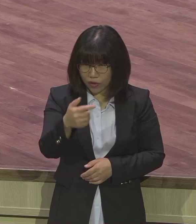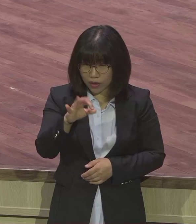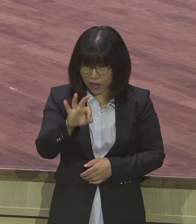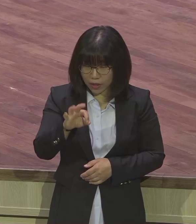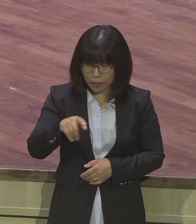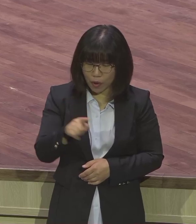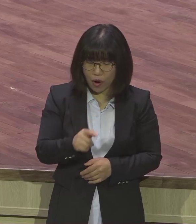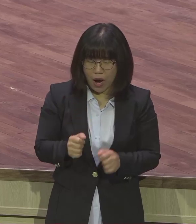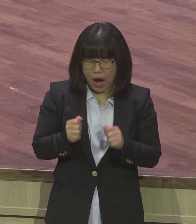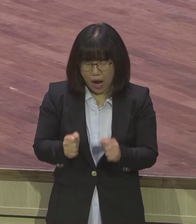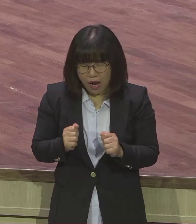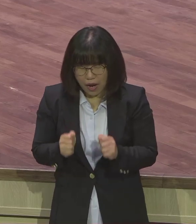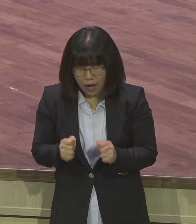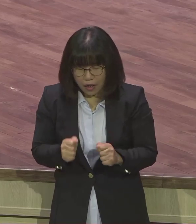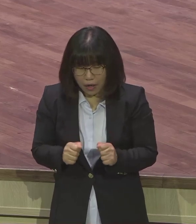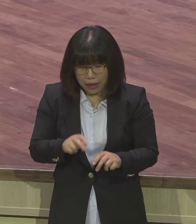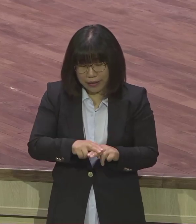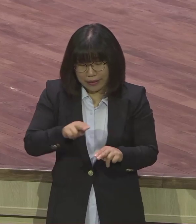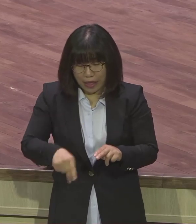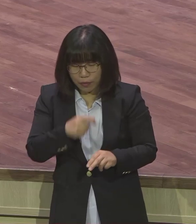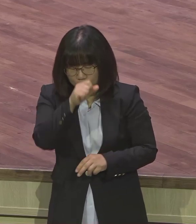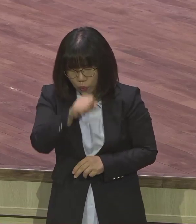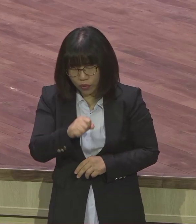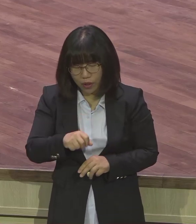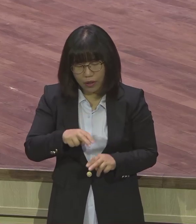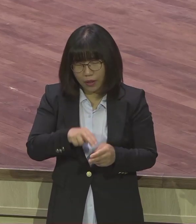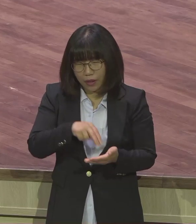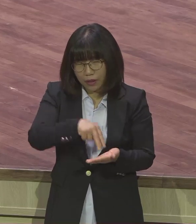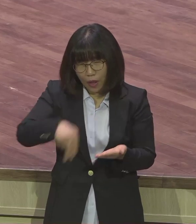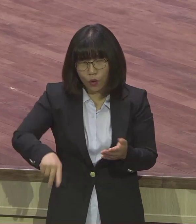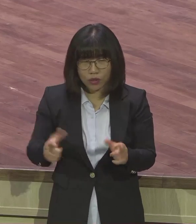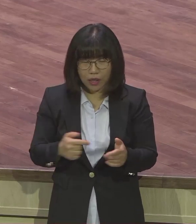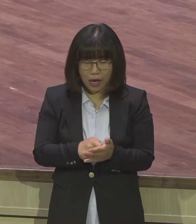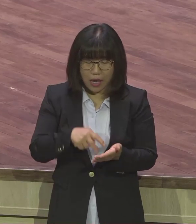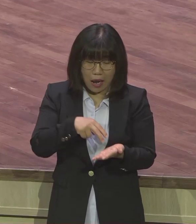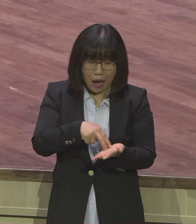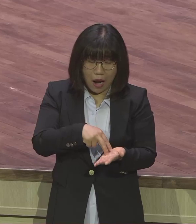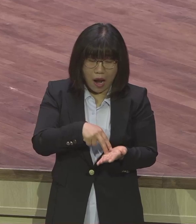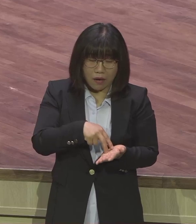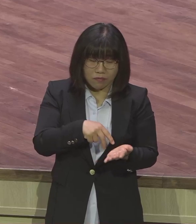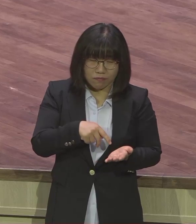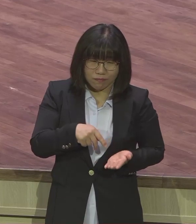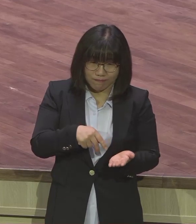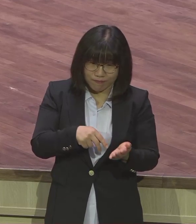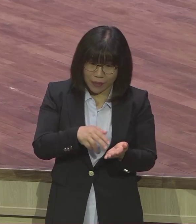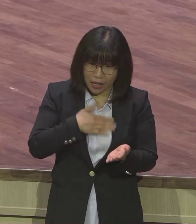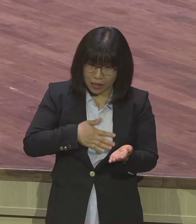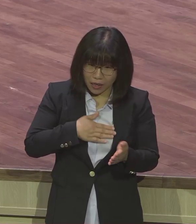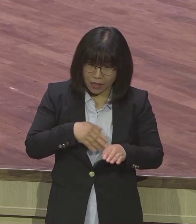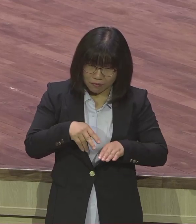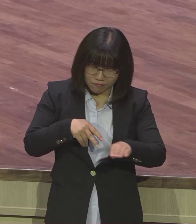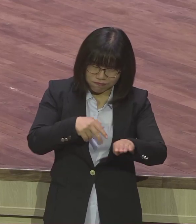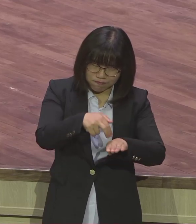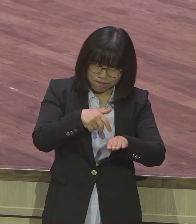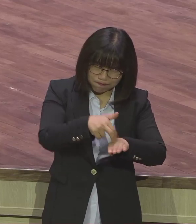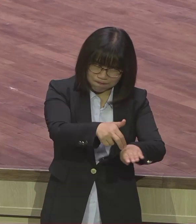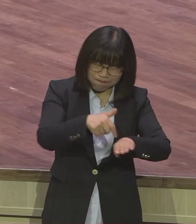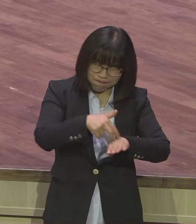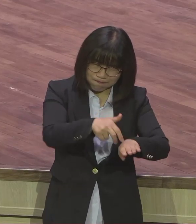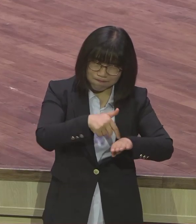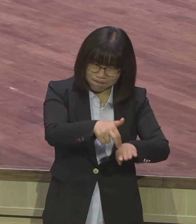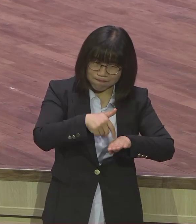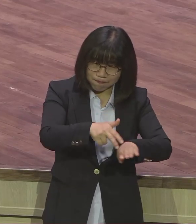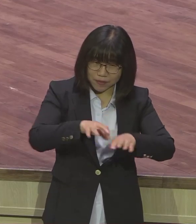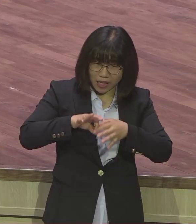조금만 더. 올해는 조금 내년은 괜찮겠지. 그 다음에는 괜찮겠지. 이 사관사들 보면요. 올해는 내년은 괜찮을 거예요.